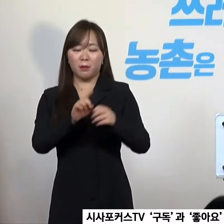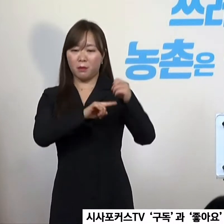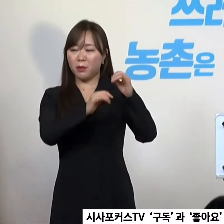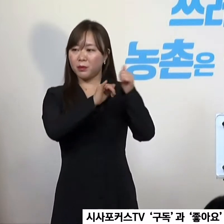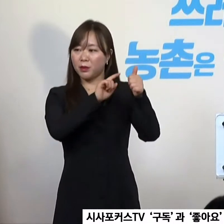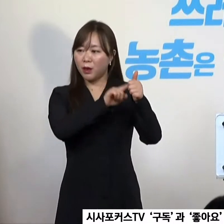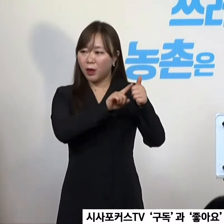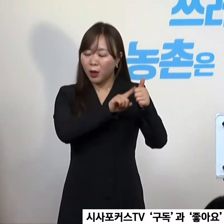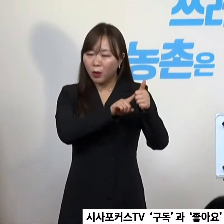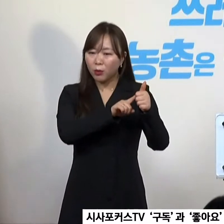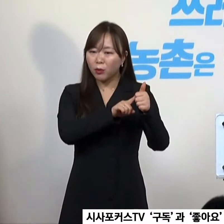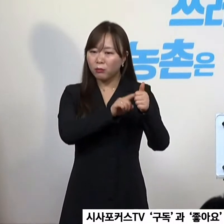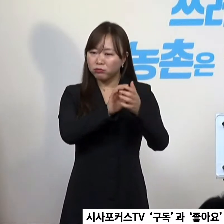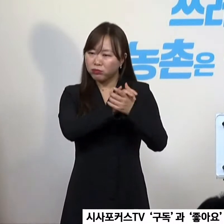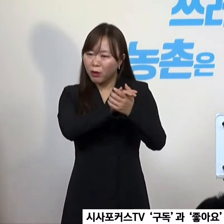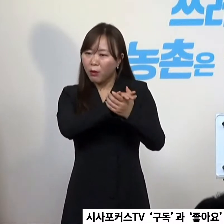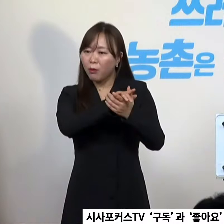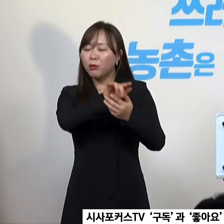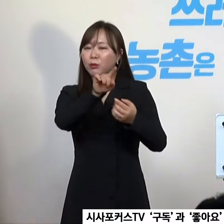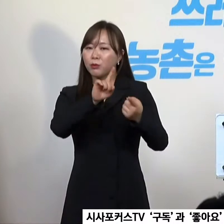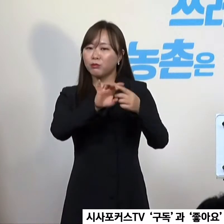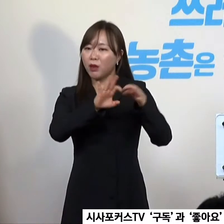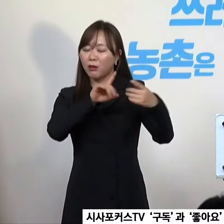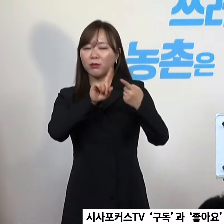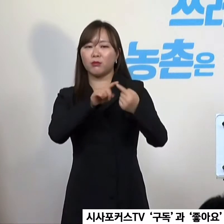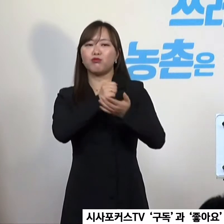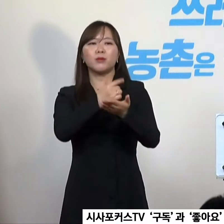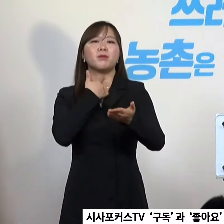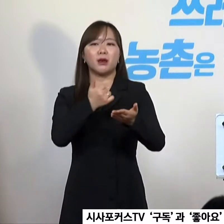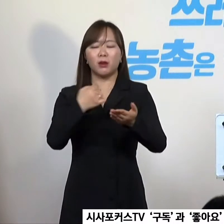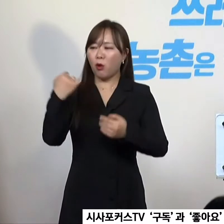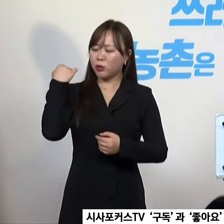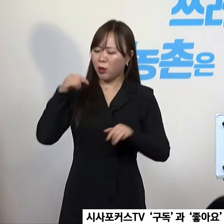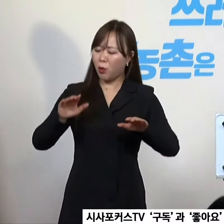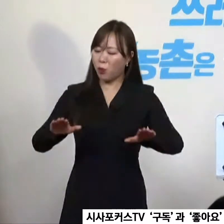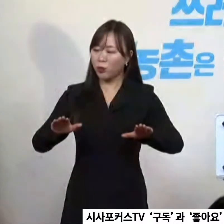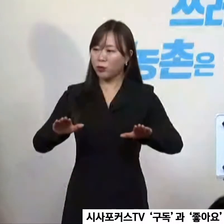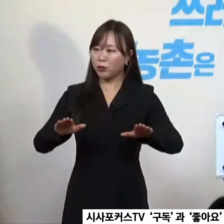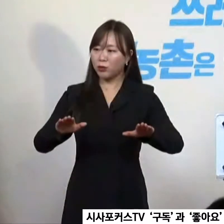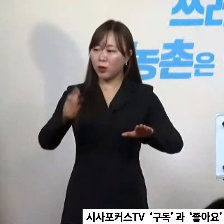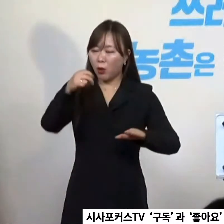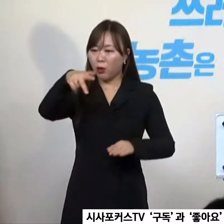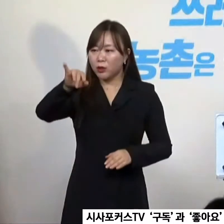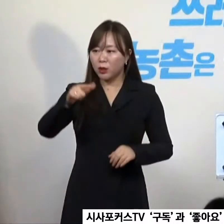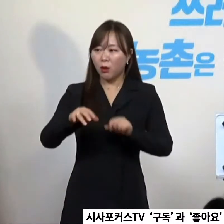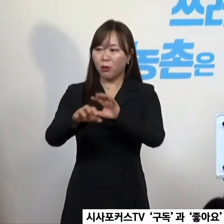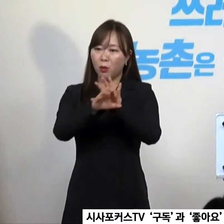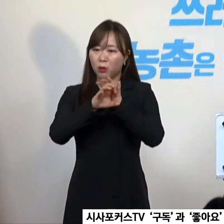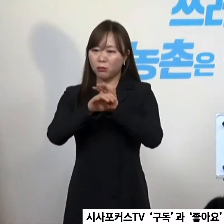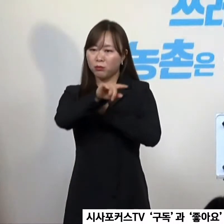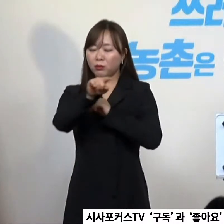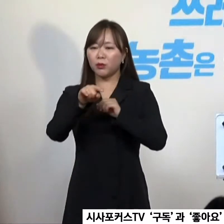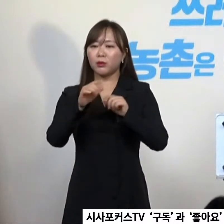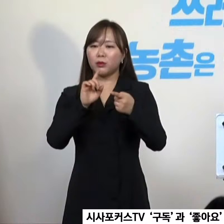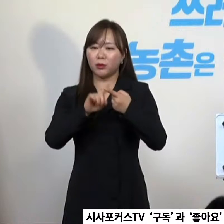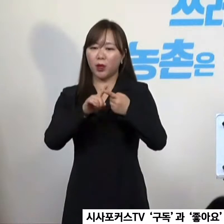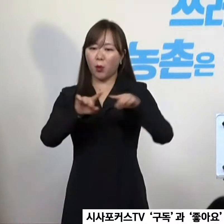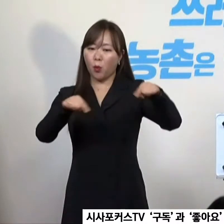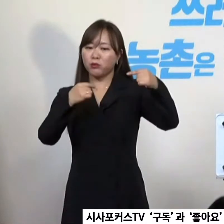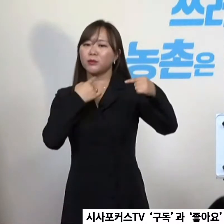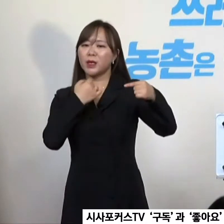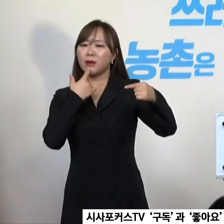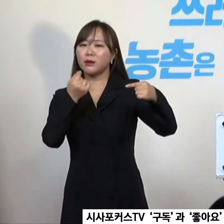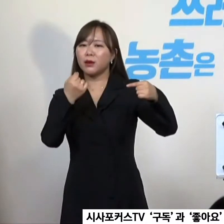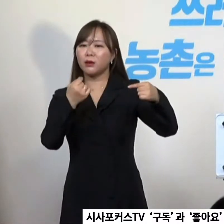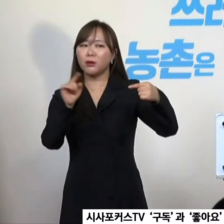없다고 서대본부에서 주장을 해오셨는데 어젠가 오늘 이제 권지인 법사가 코바나 고문이었다는 명함이 확인됐습니다.